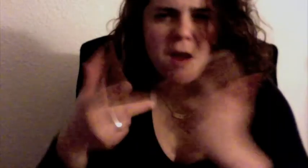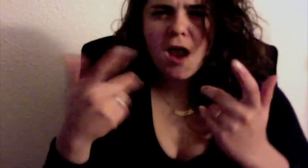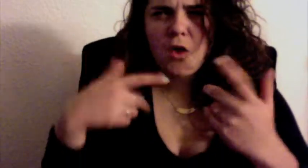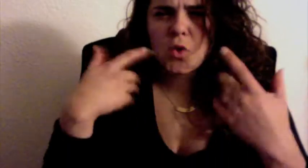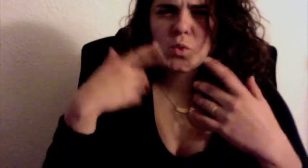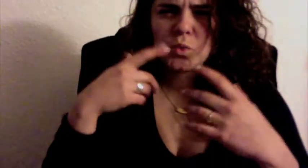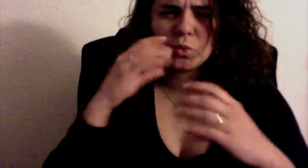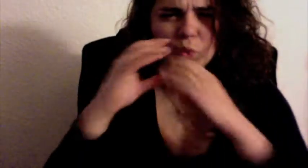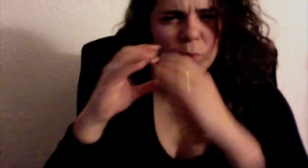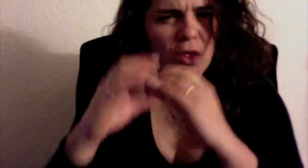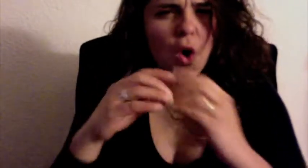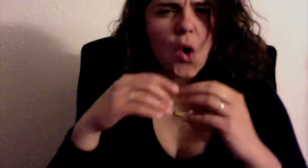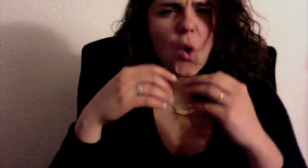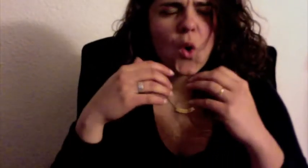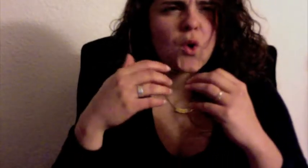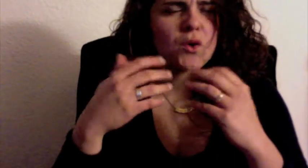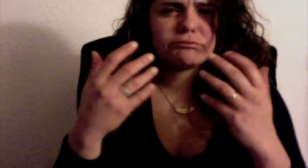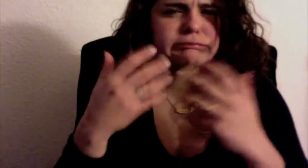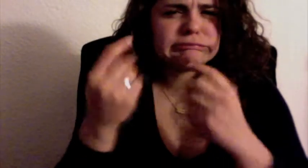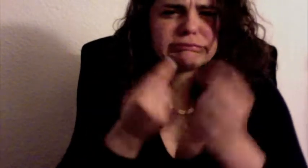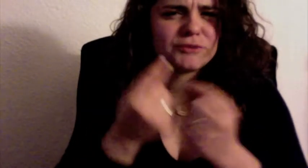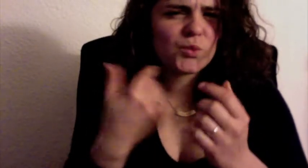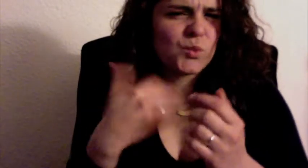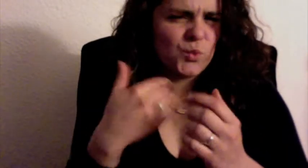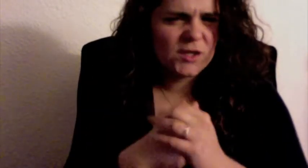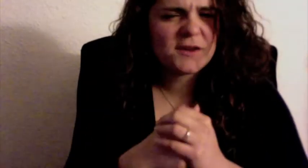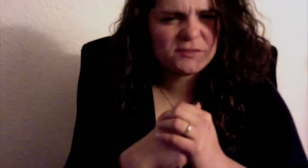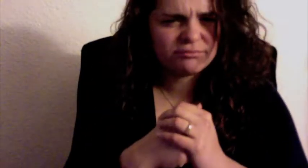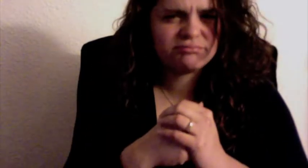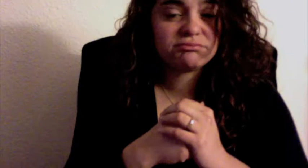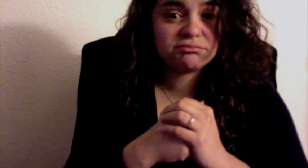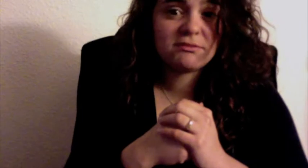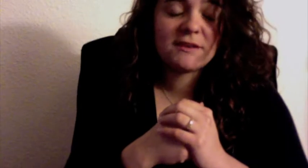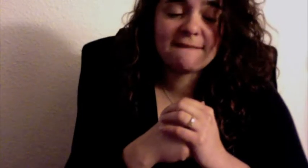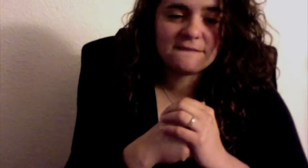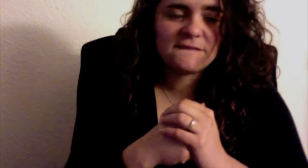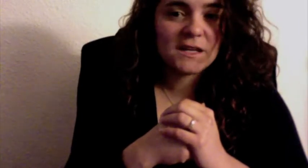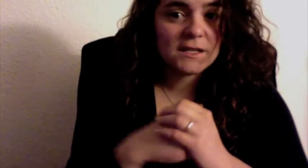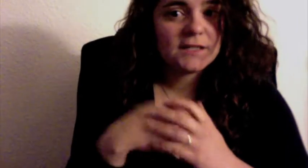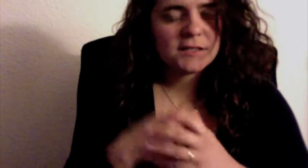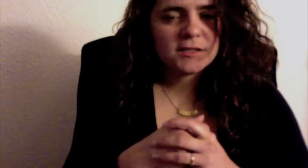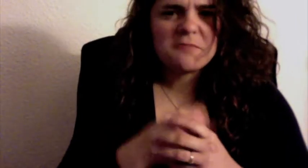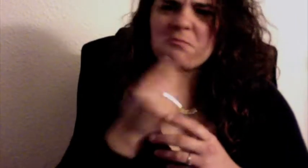De sí un espíritu de conquista, un concepto de vida en el que nada es imposible. Este espíritu sigue vivo en el